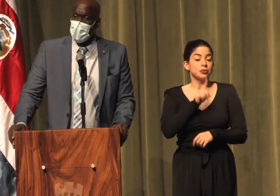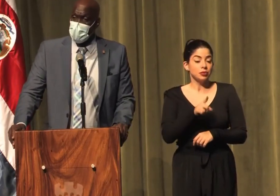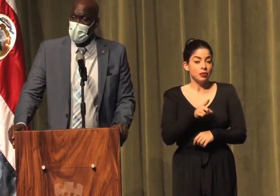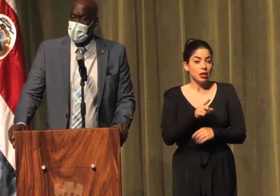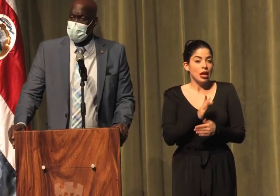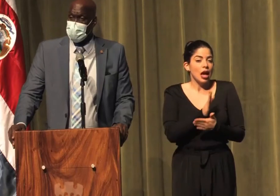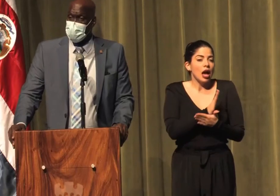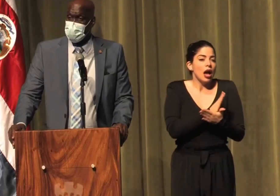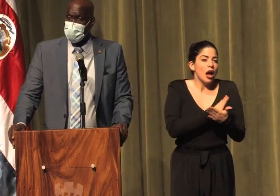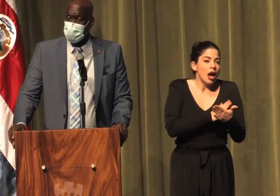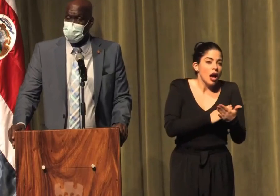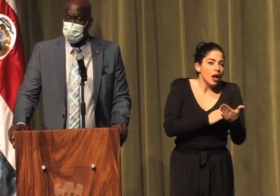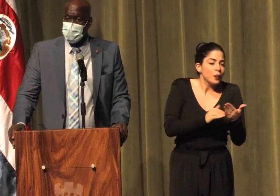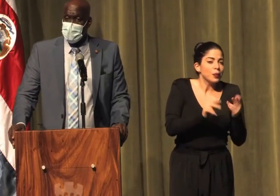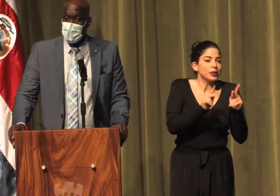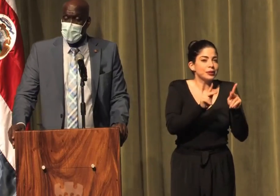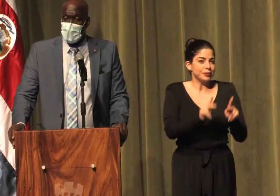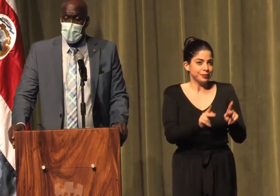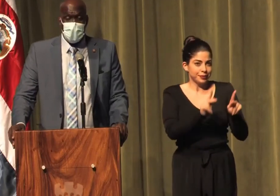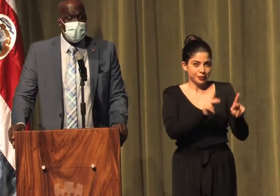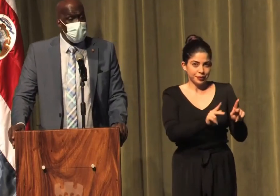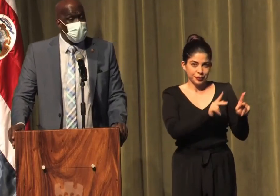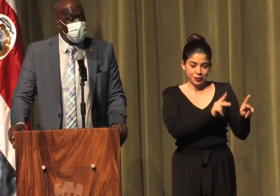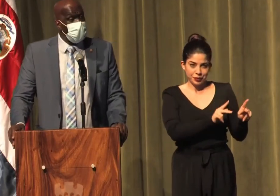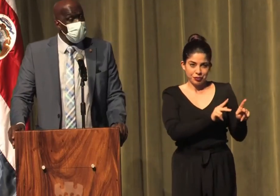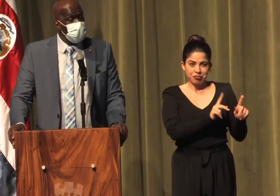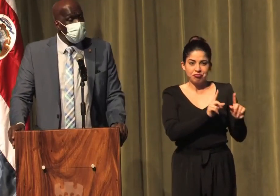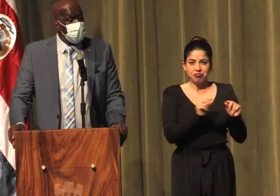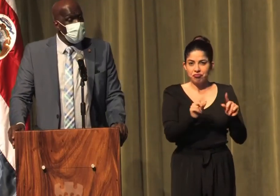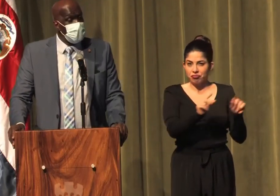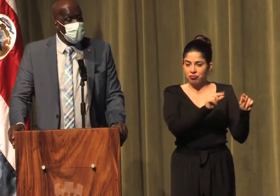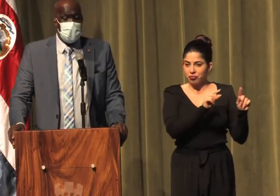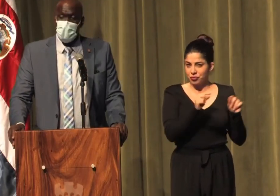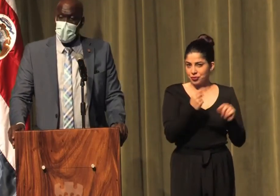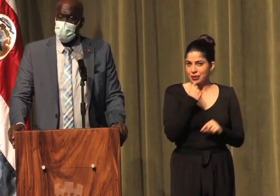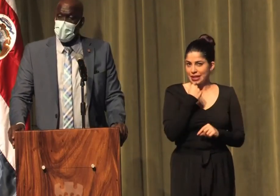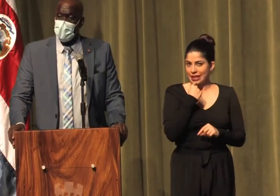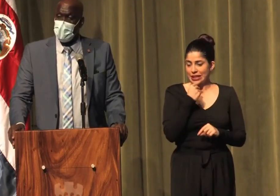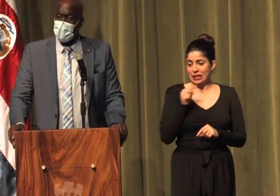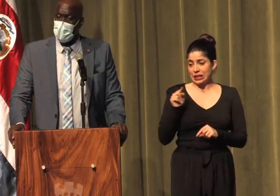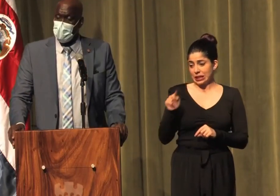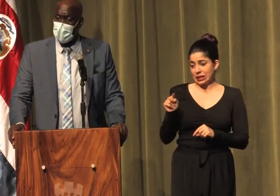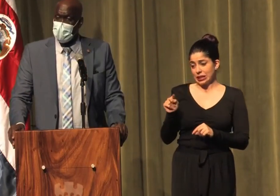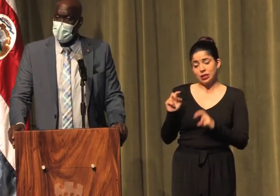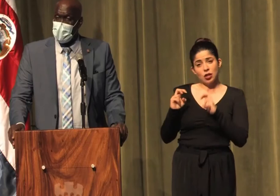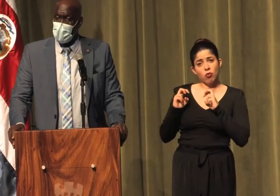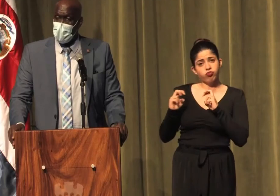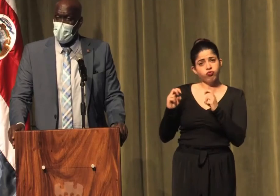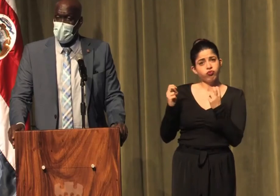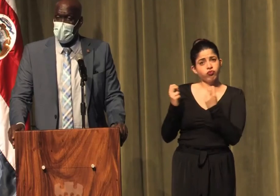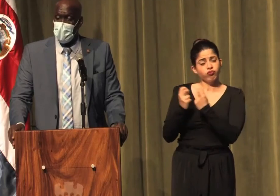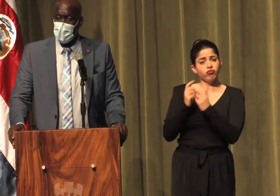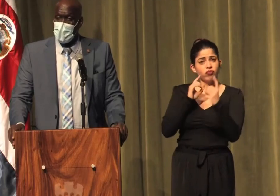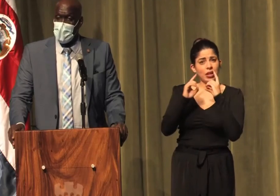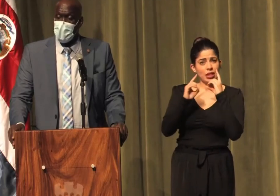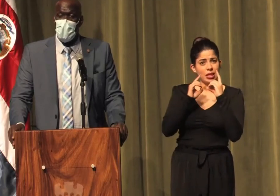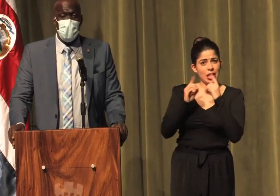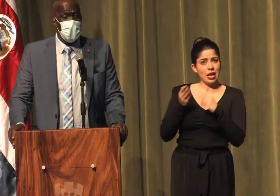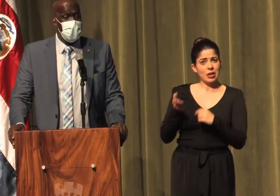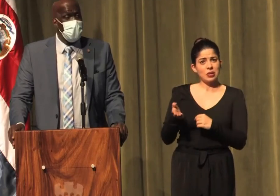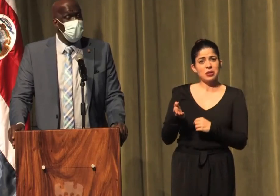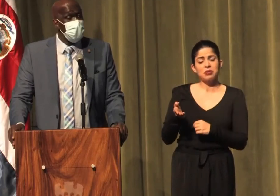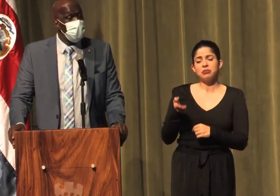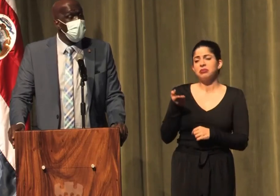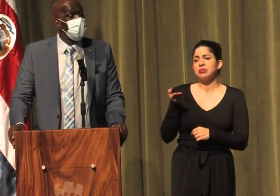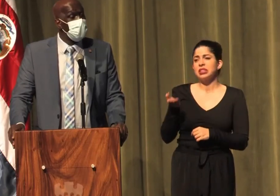algunas personas han dicho que la mesa de diálogo fue